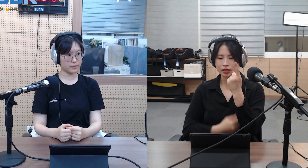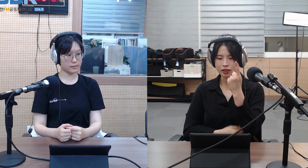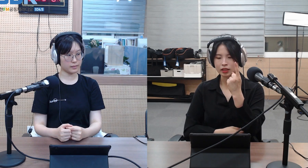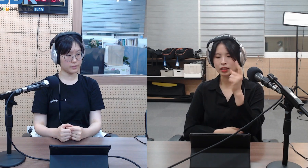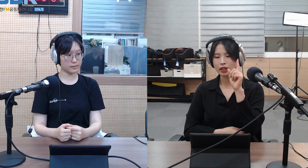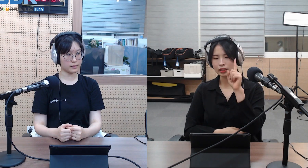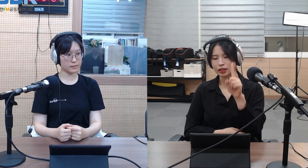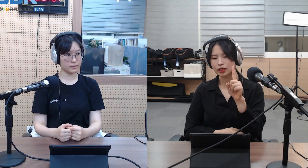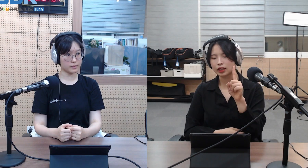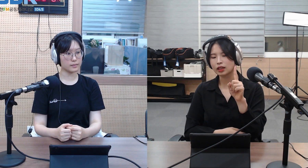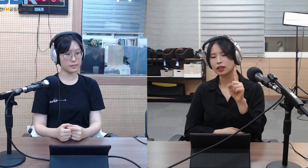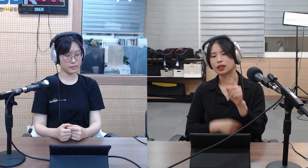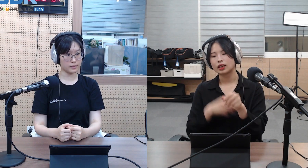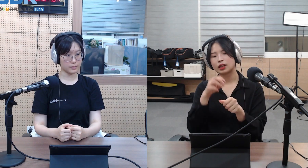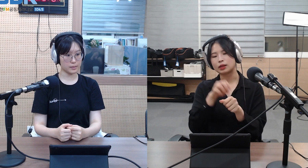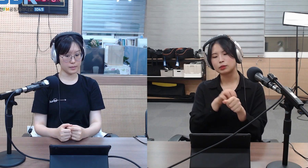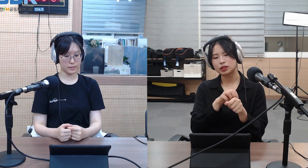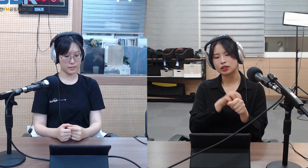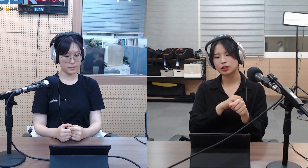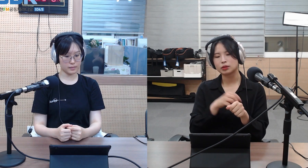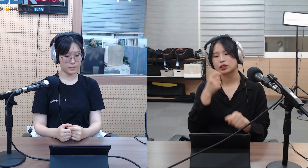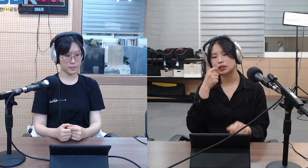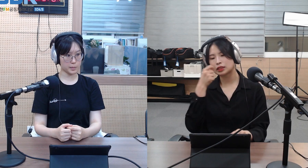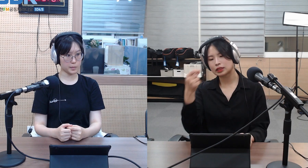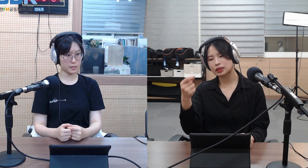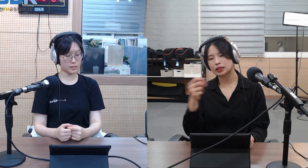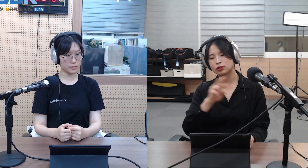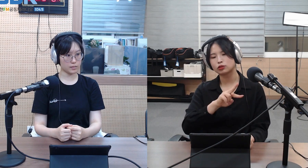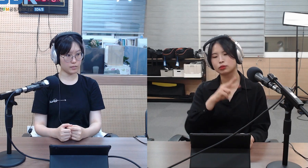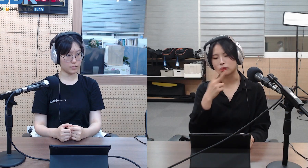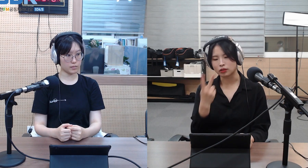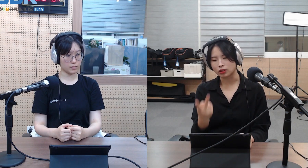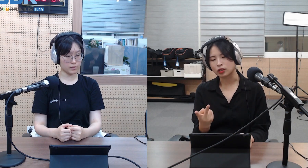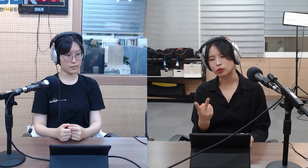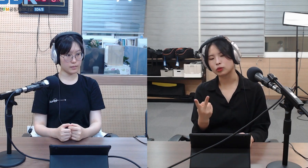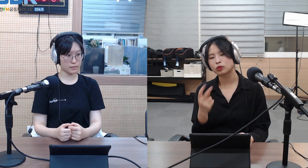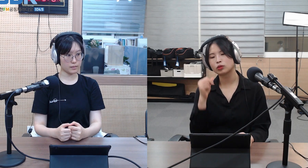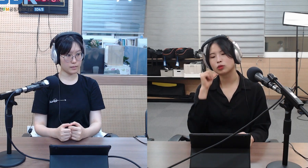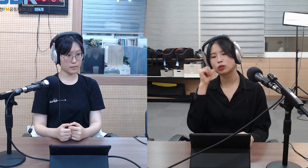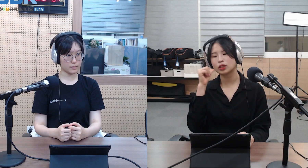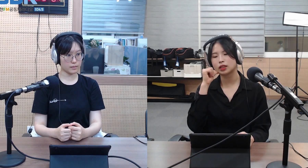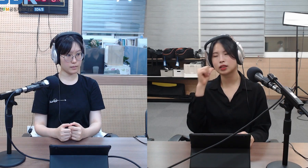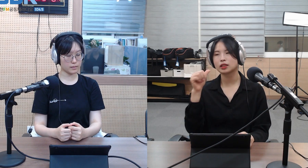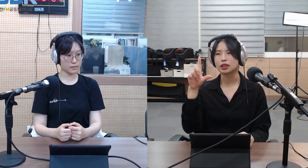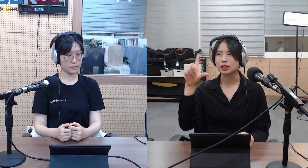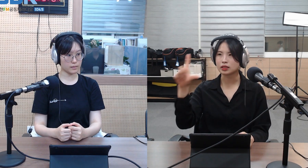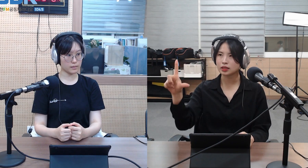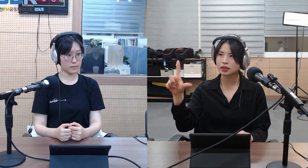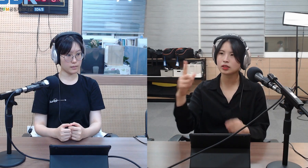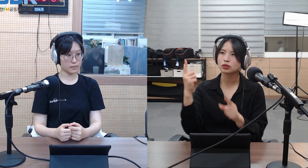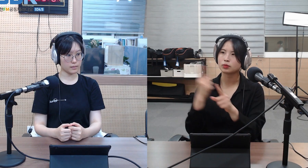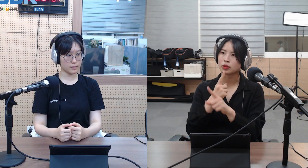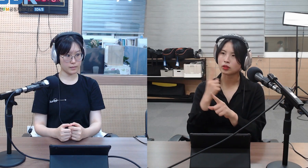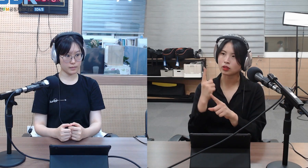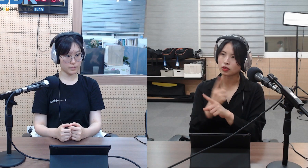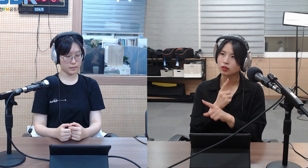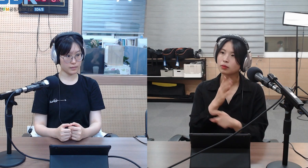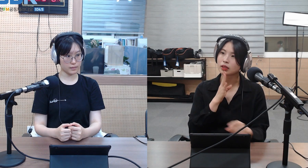세트 하나에 감자튀김에서 치즈 스틱으로 변경하고 콜라는 L 사이즈로 변경